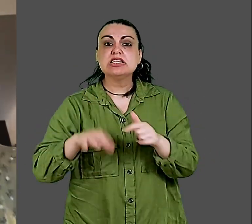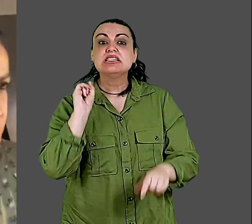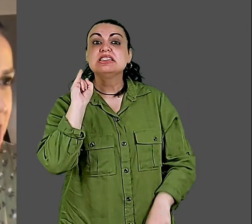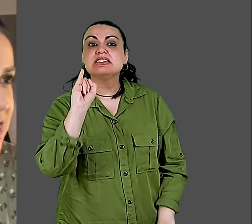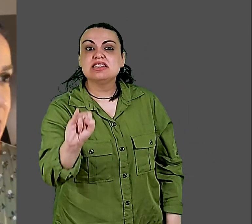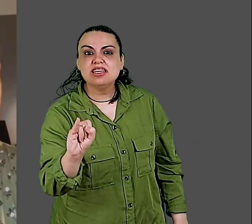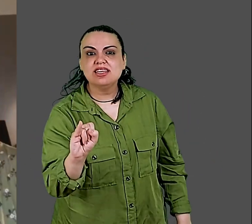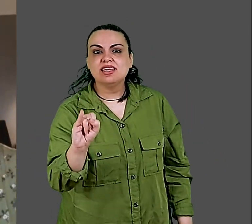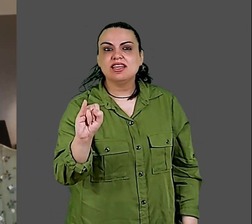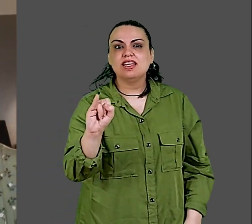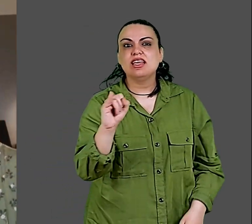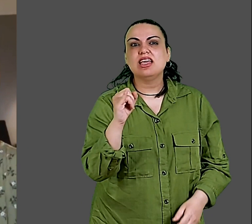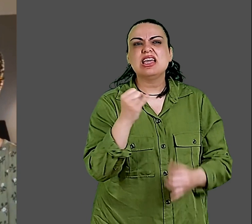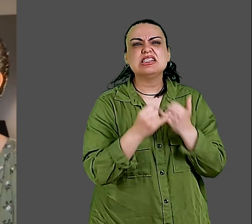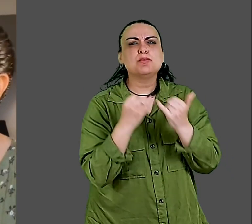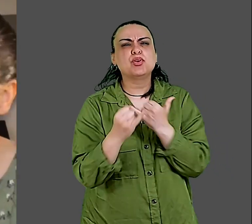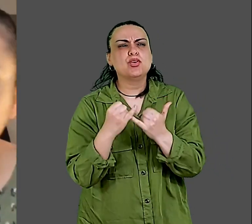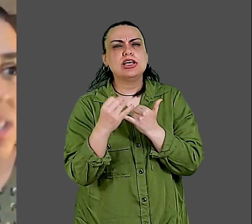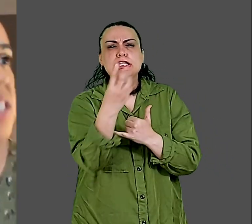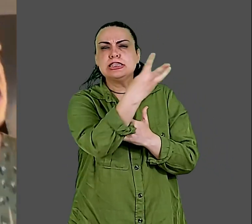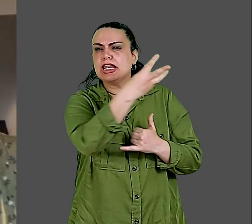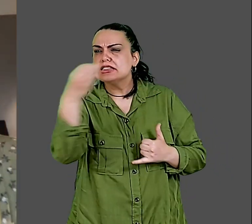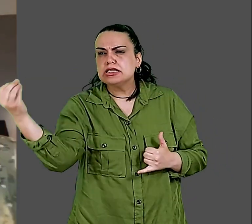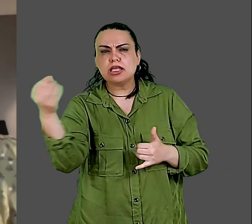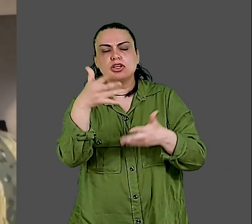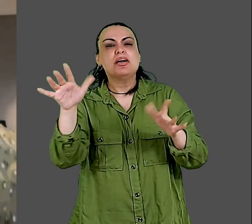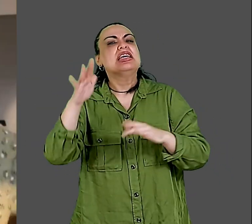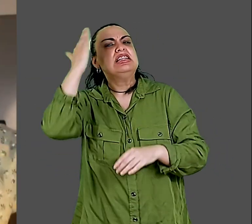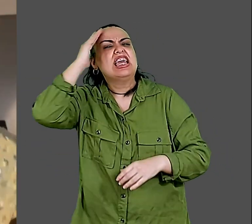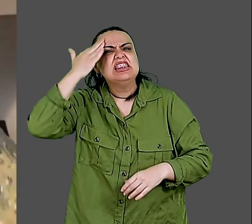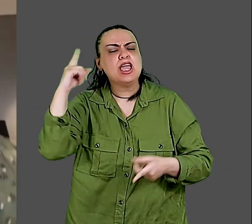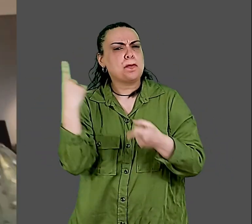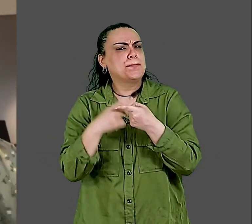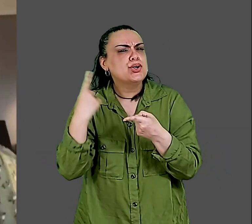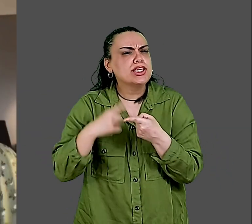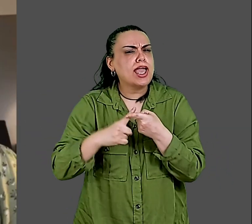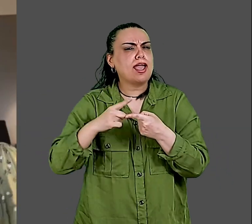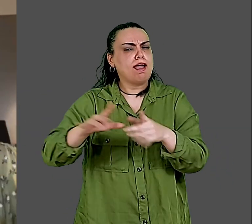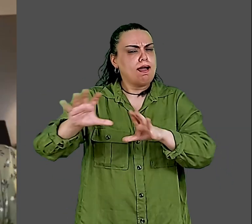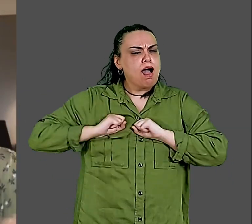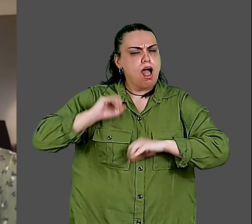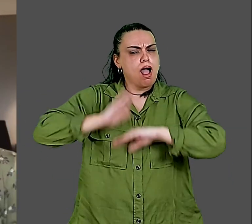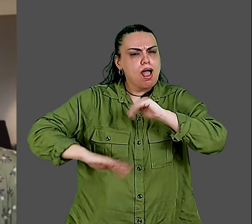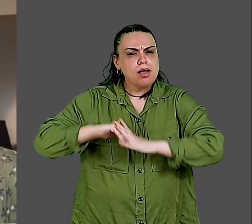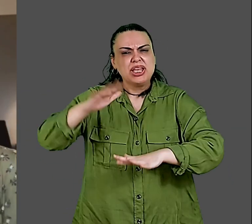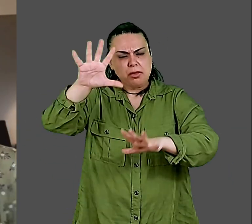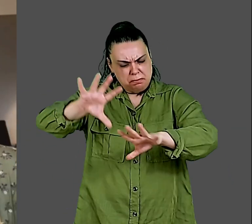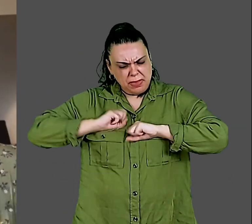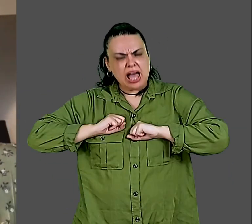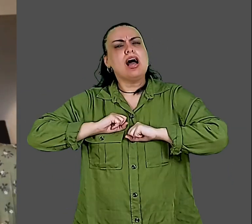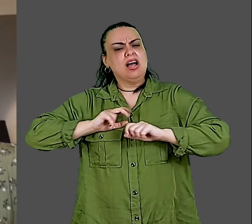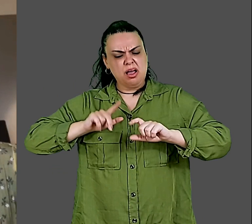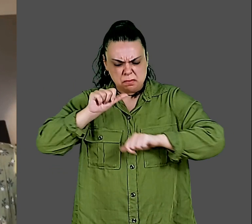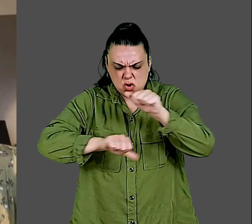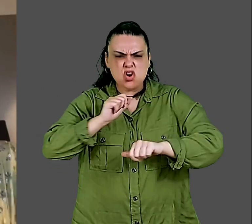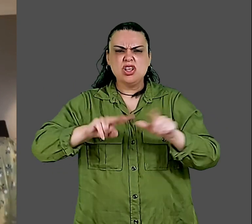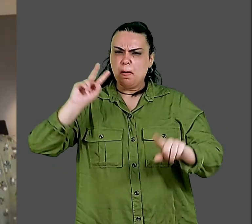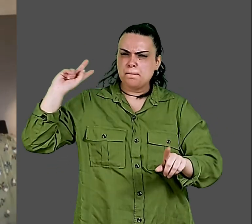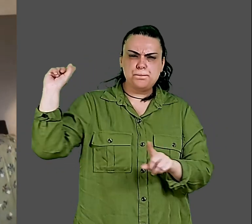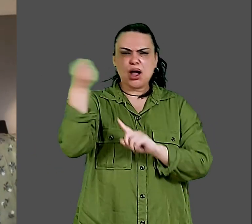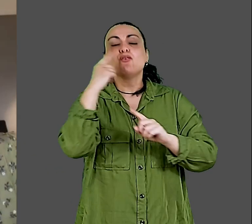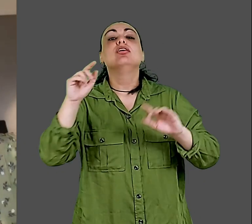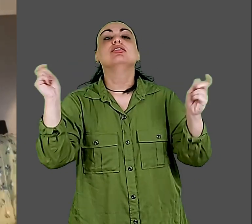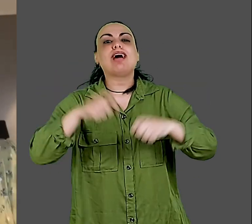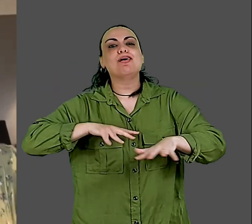mas esses 300 entender por que estão com a buzina, entender por que estão com o cântaro, ô meu irmão, aí nós vamos começar um movimento que